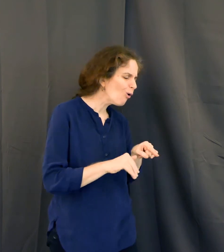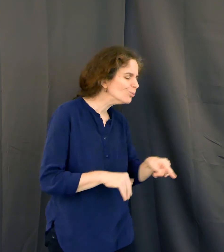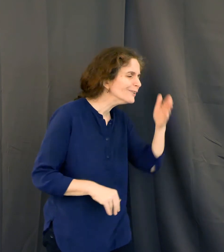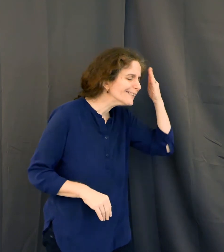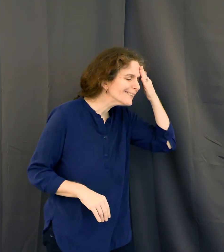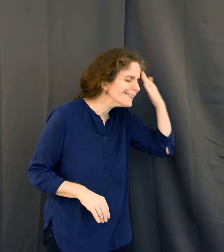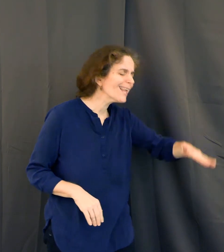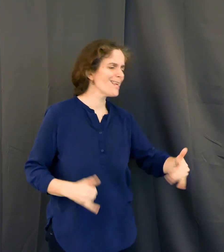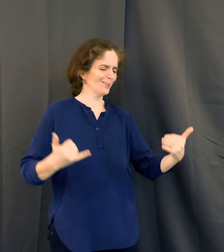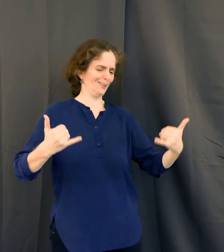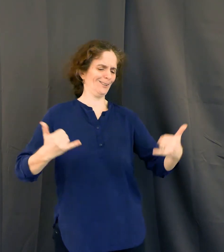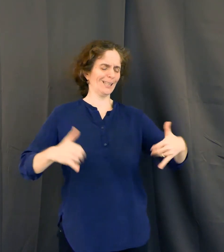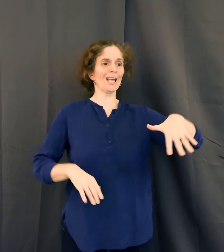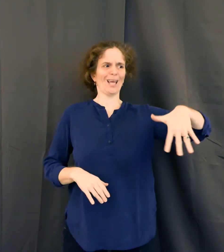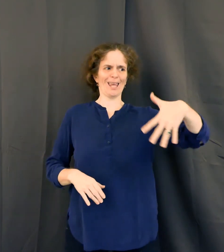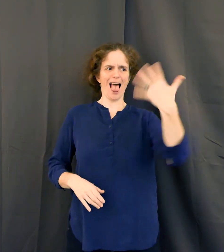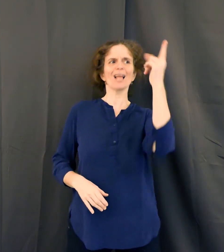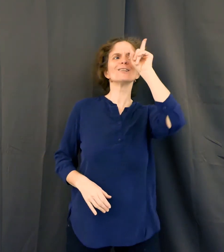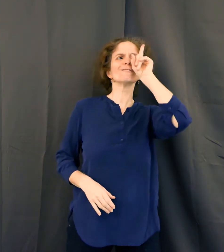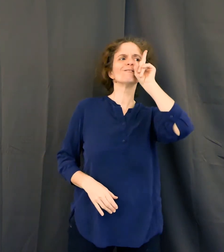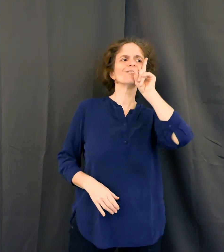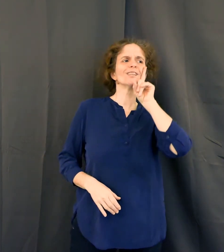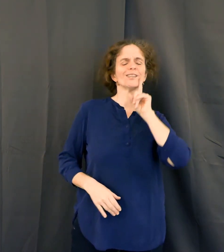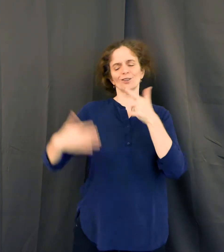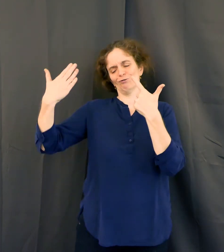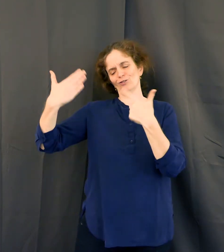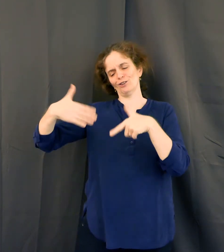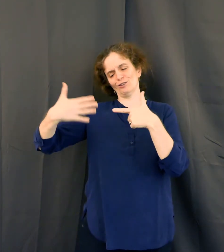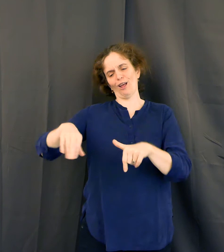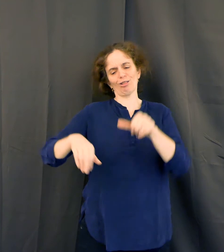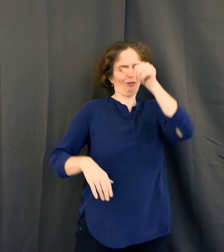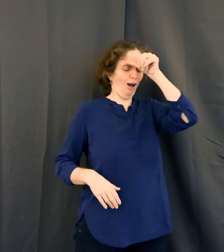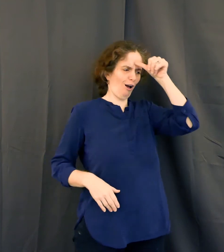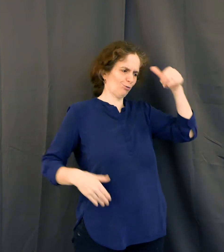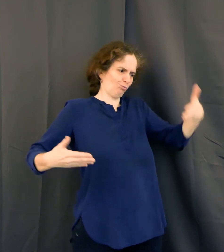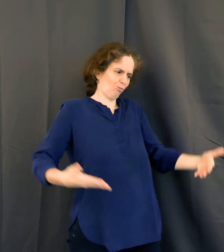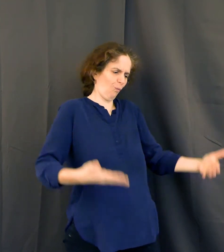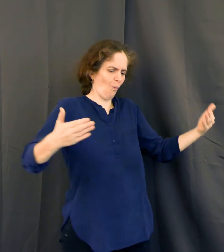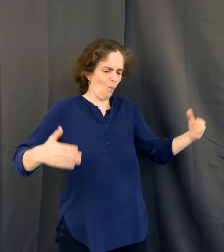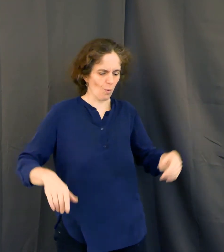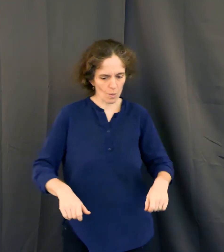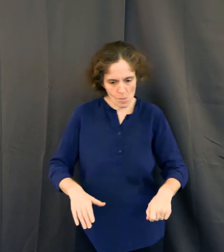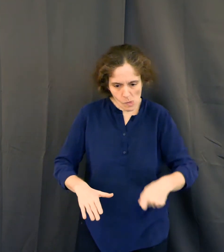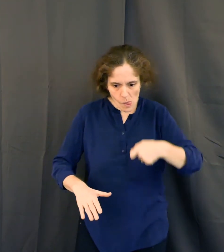laisse-le tranquille. Il sait bien qu'ici nous avons 15 filles rats et 17 garçons.